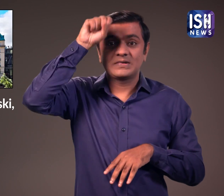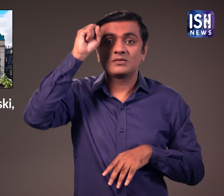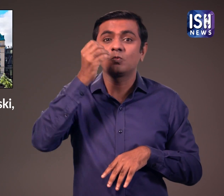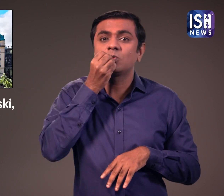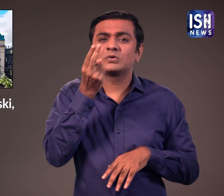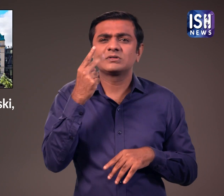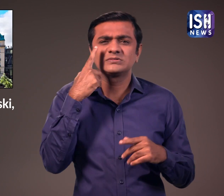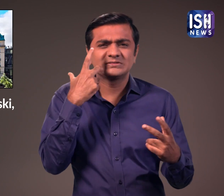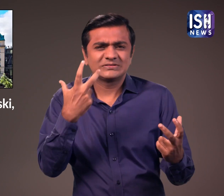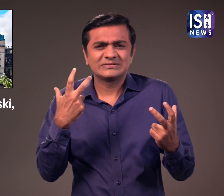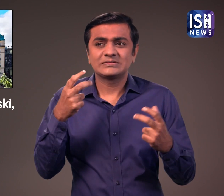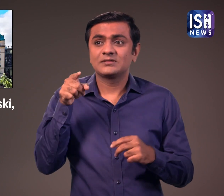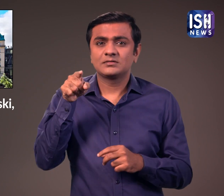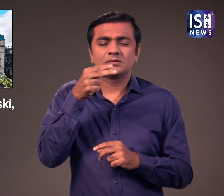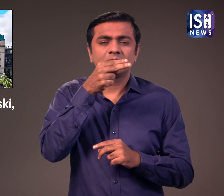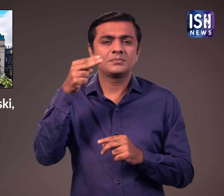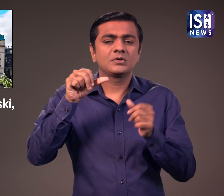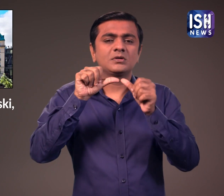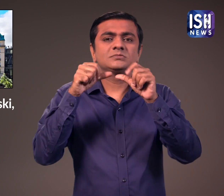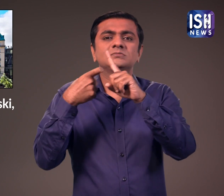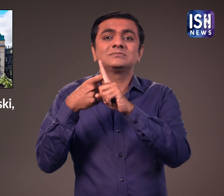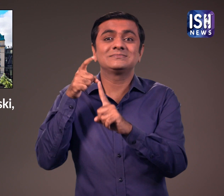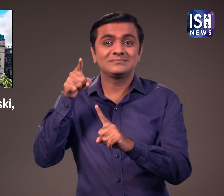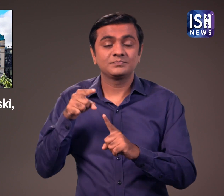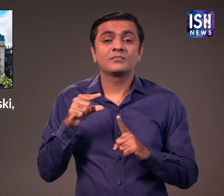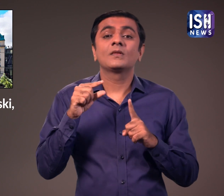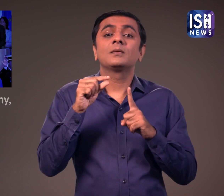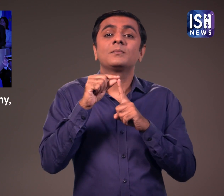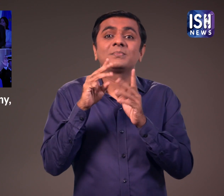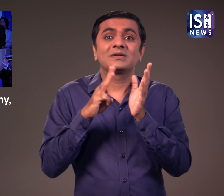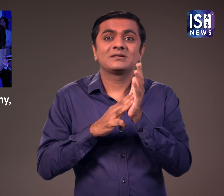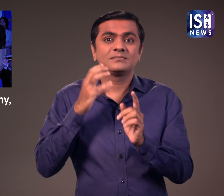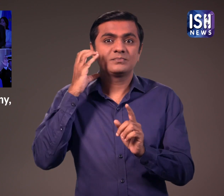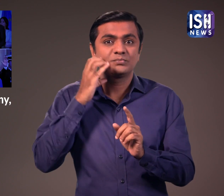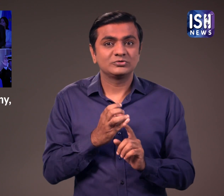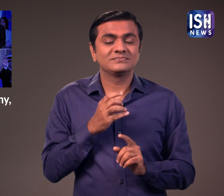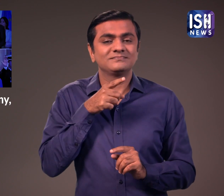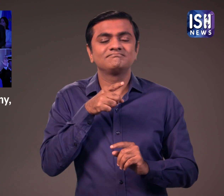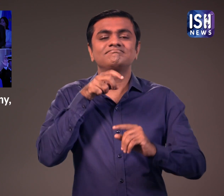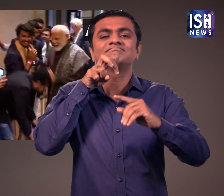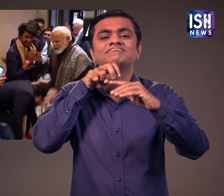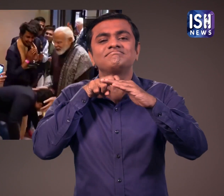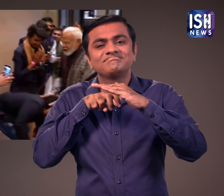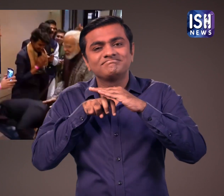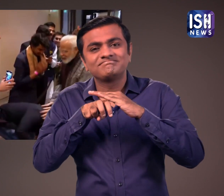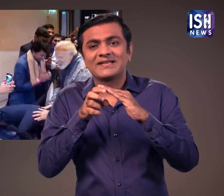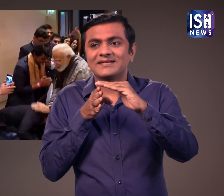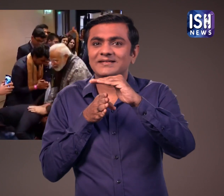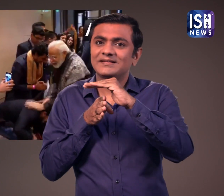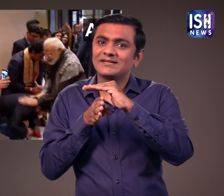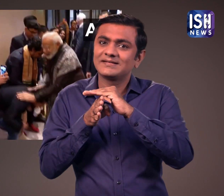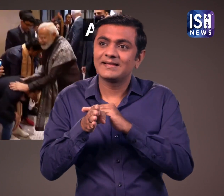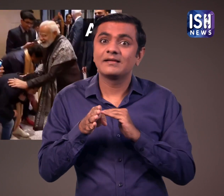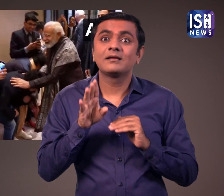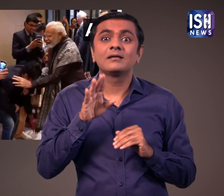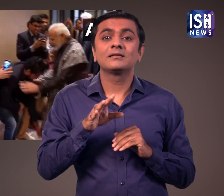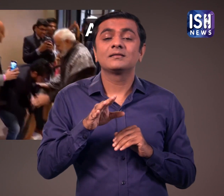जर्मनी में रह रहे भारतियों ने बर्लिन के होटल एडलॉन केमपिस की में प्रधानमंत्री मोदी का